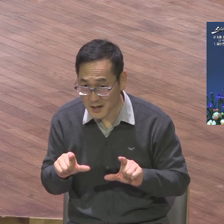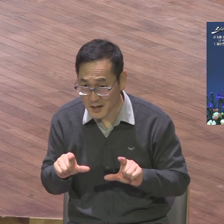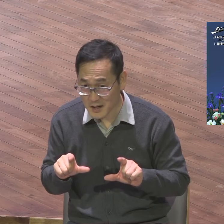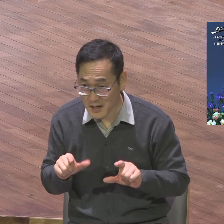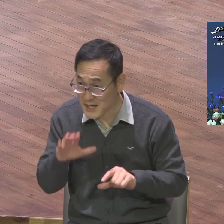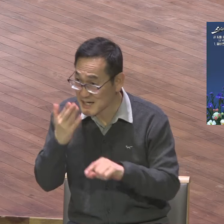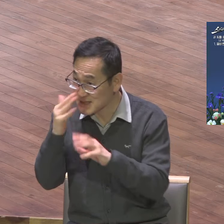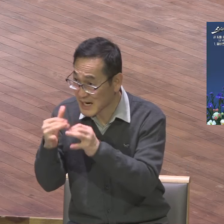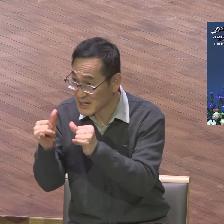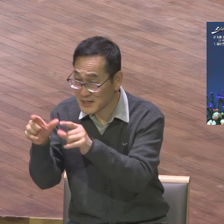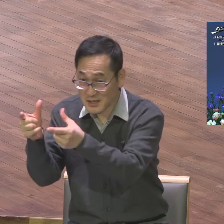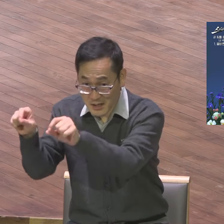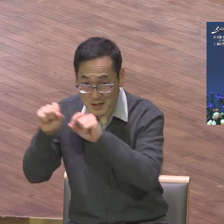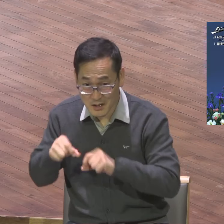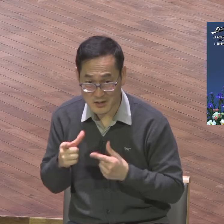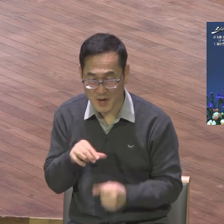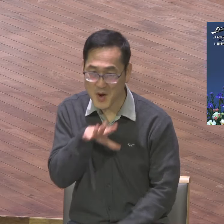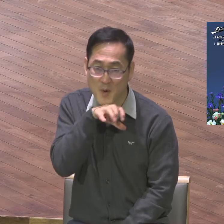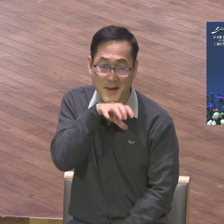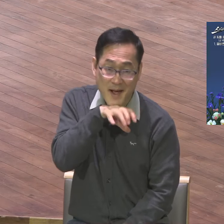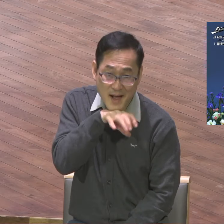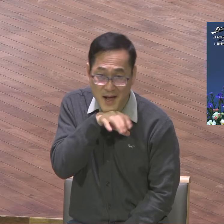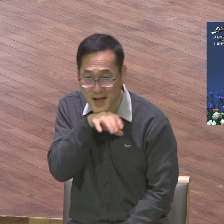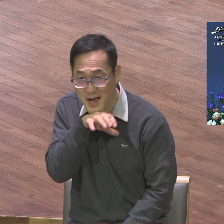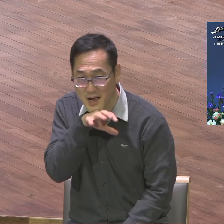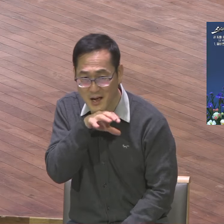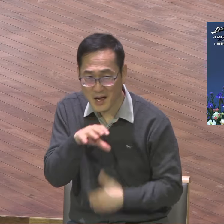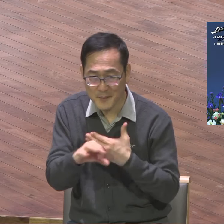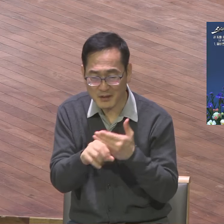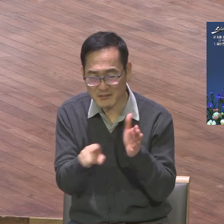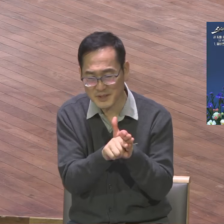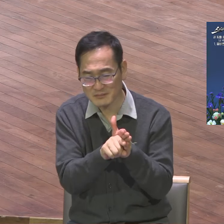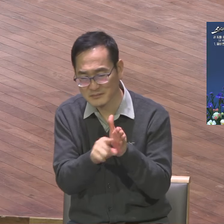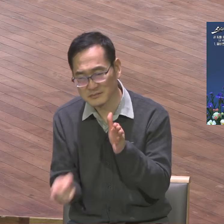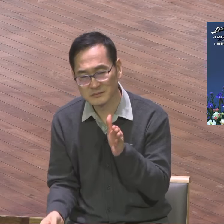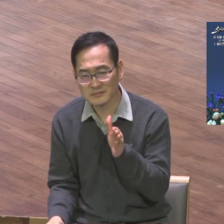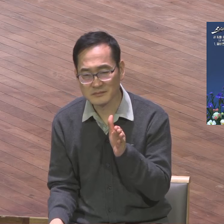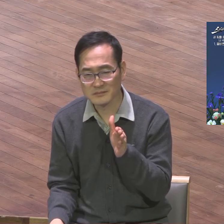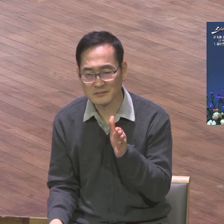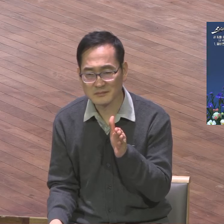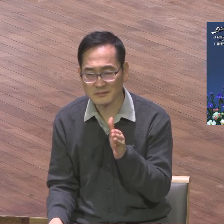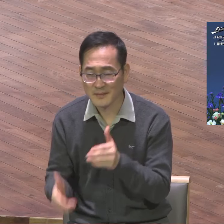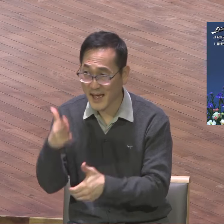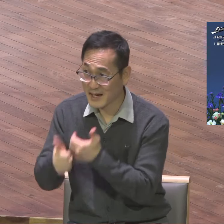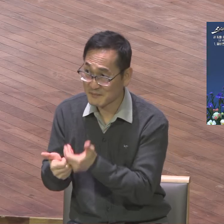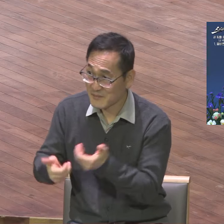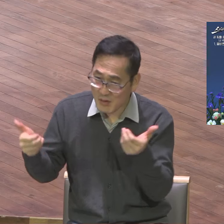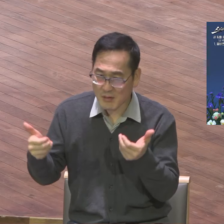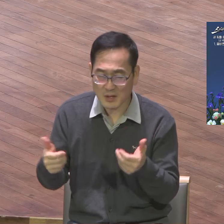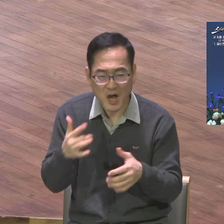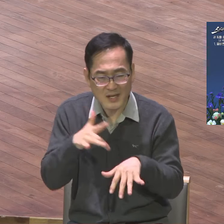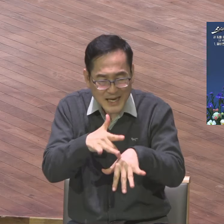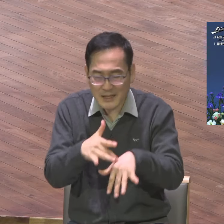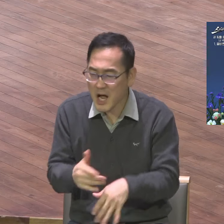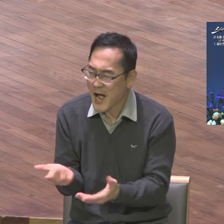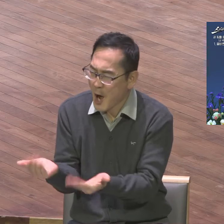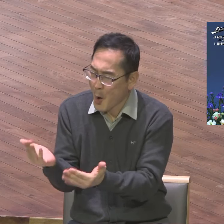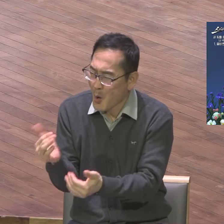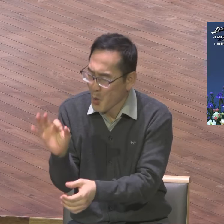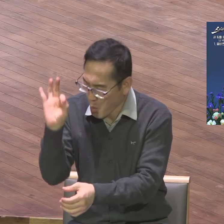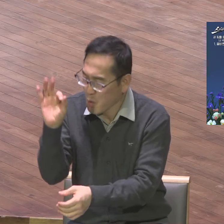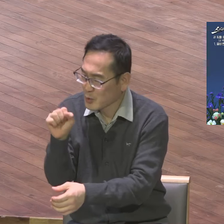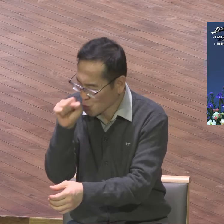원망하고 불평하면 뭐요? 불신앙하면 완전히 속는 거예요. 완전히 속는 거라고요. 자, 이스라엘